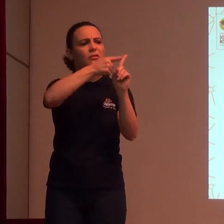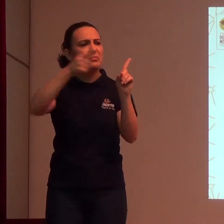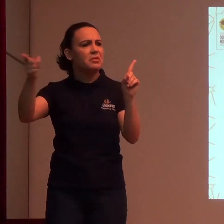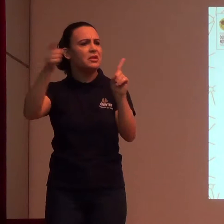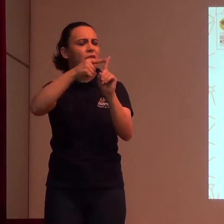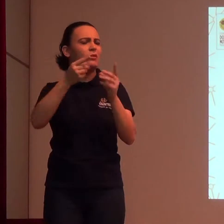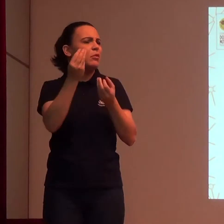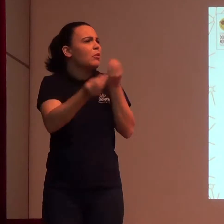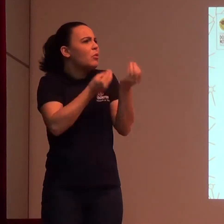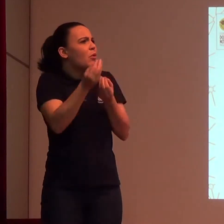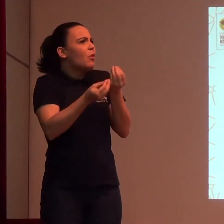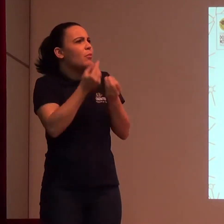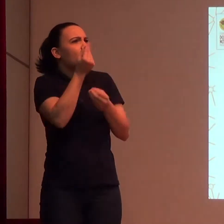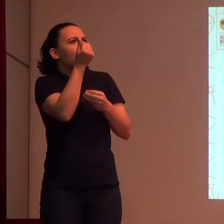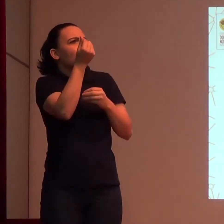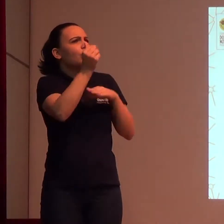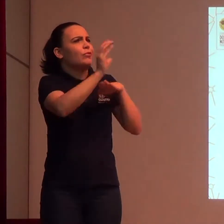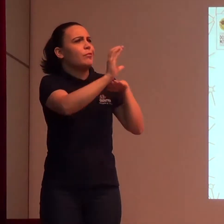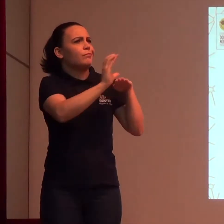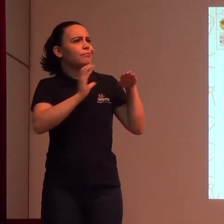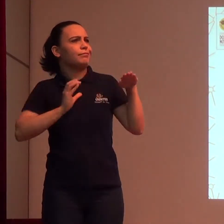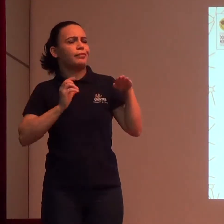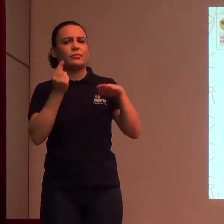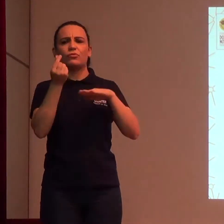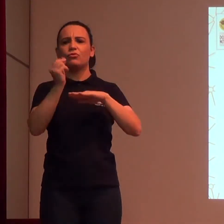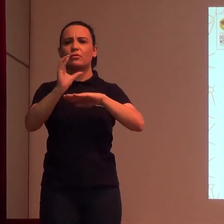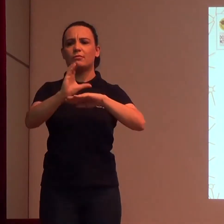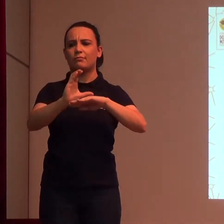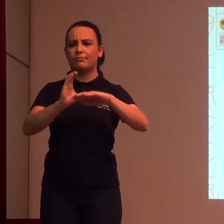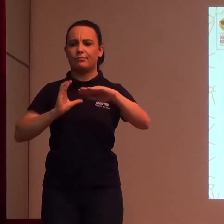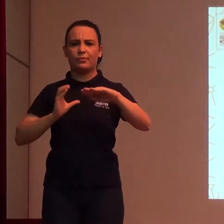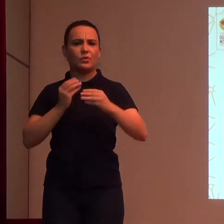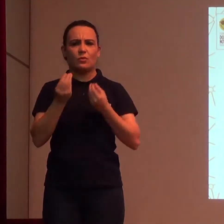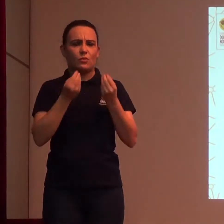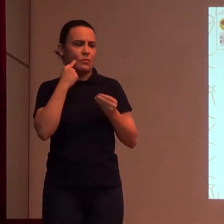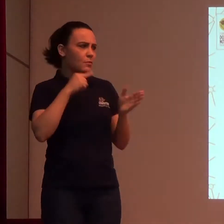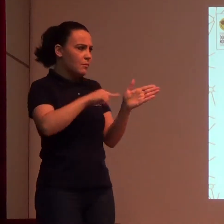que ocorre essa captação de recursos? Obrigada.